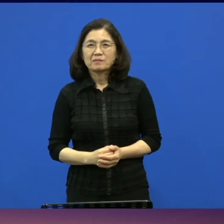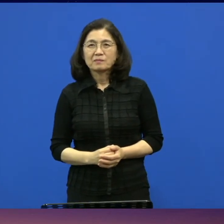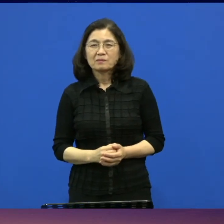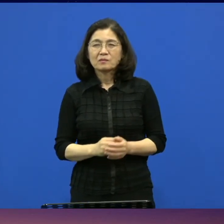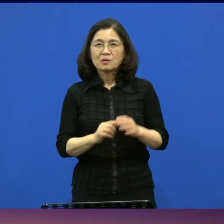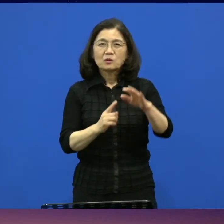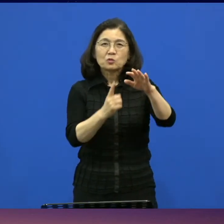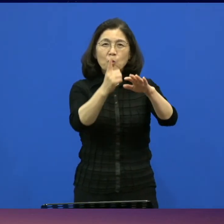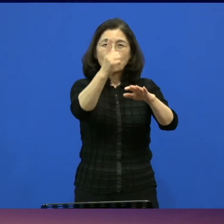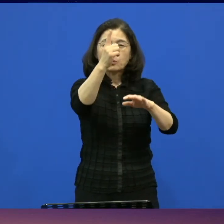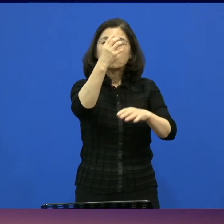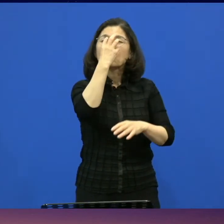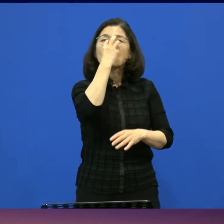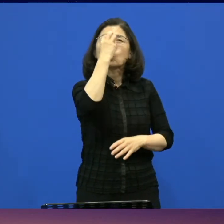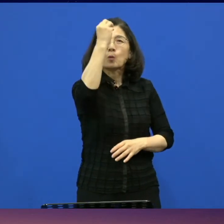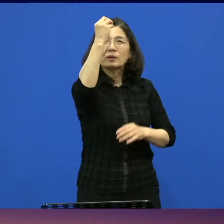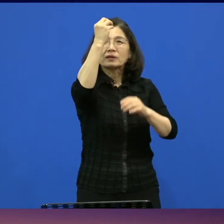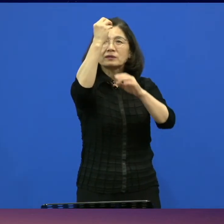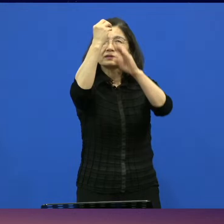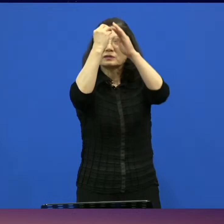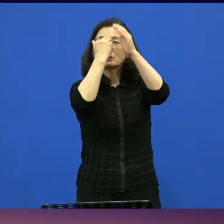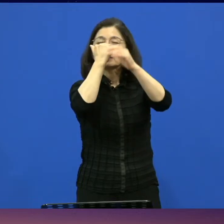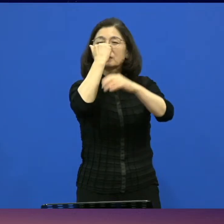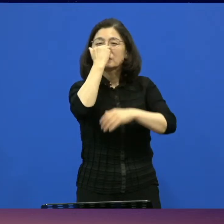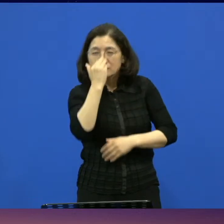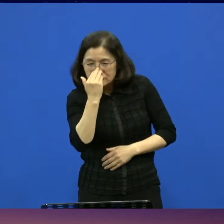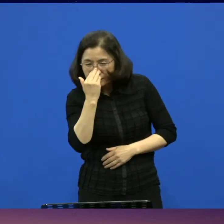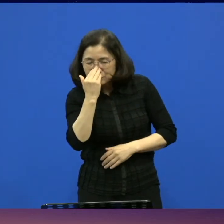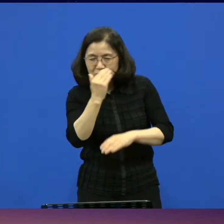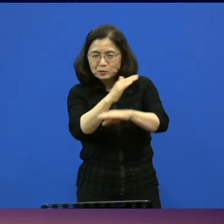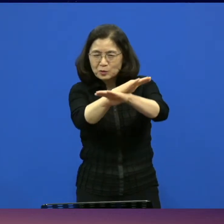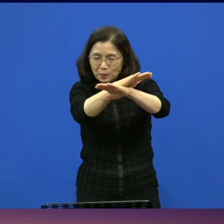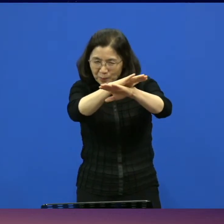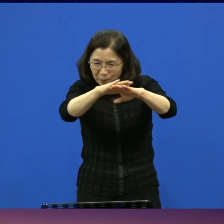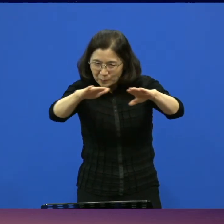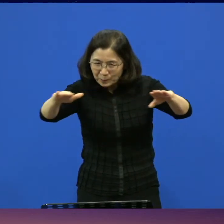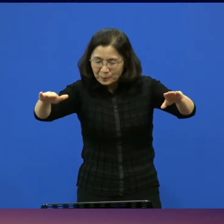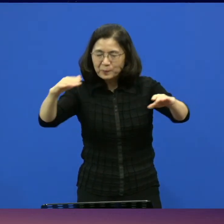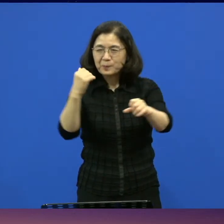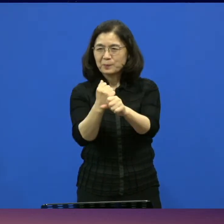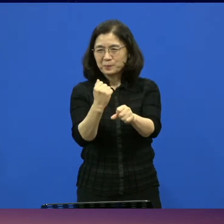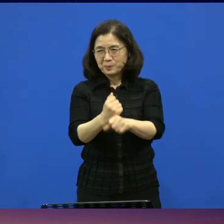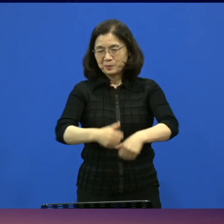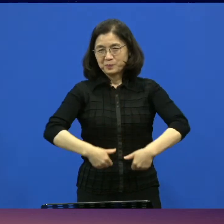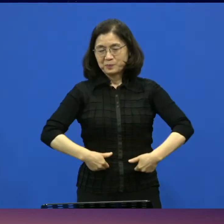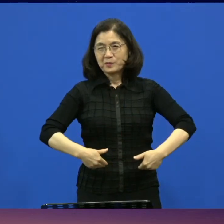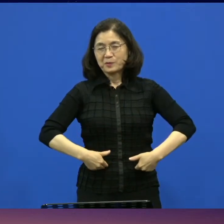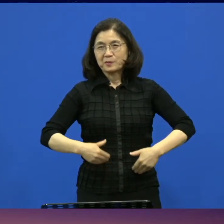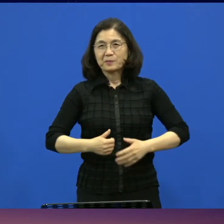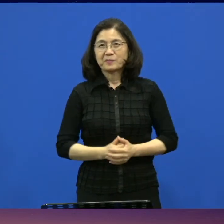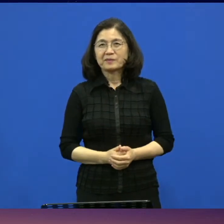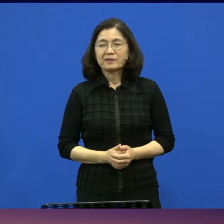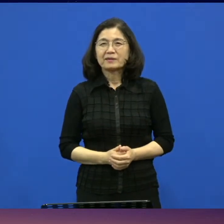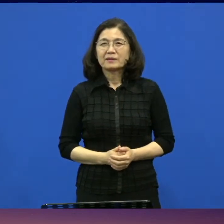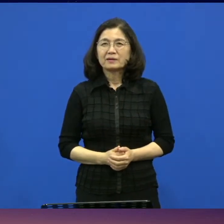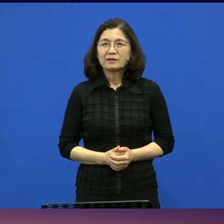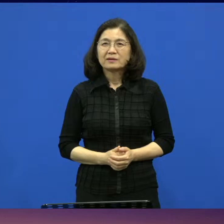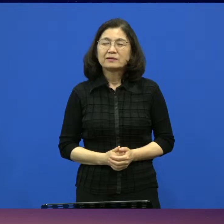돼요. 여러분, 죄성이 가장 선명하게 드러나는 게 뭐죠?